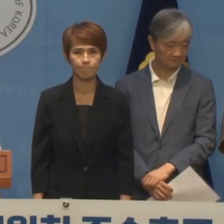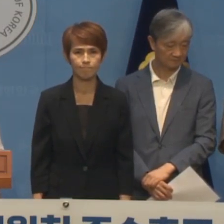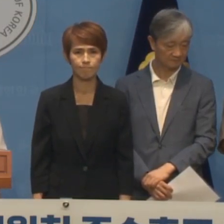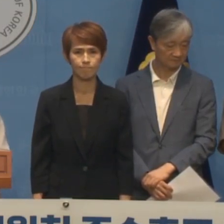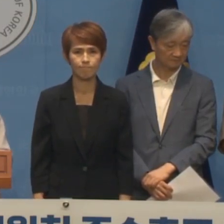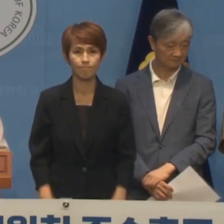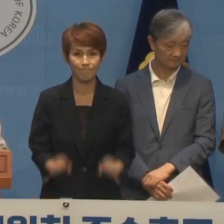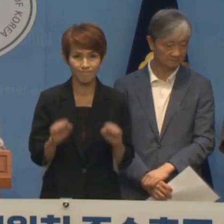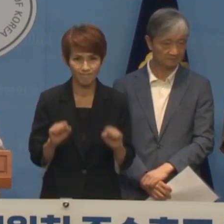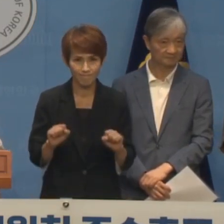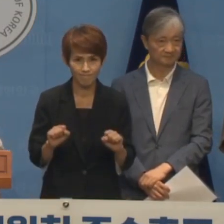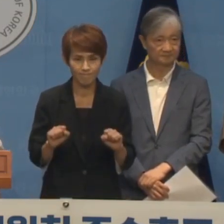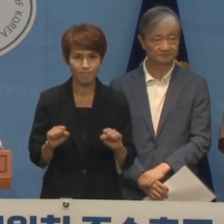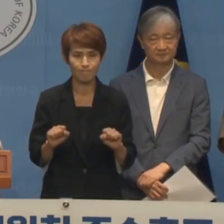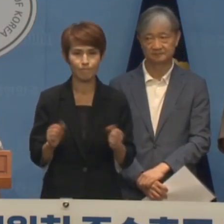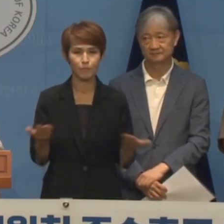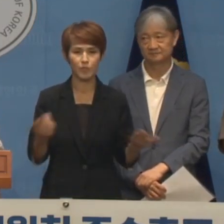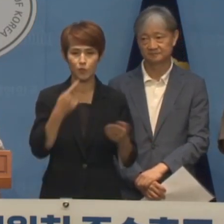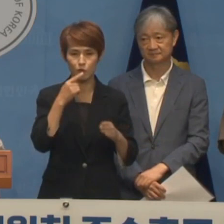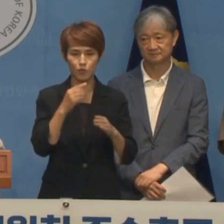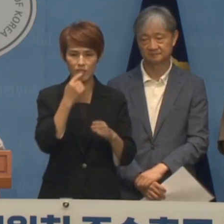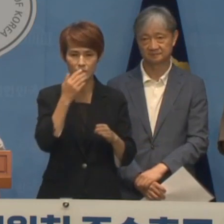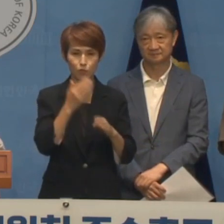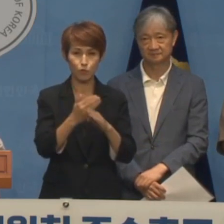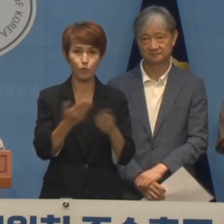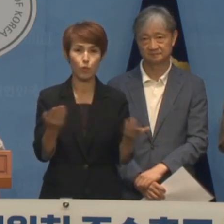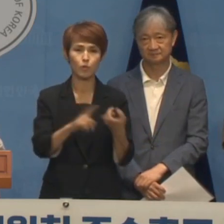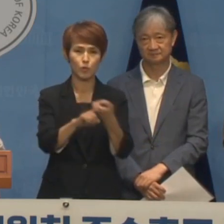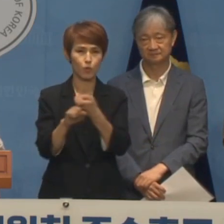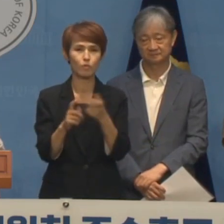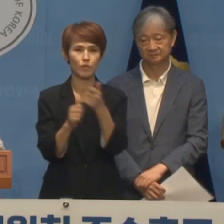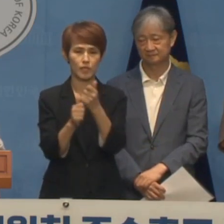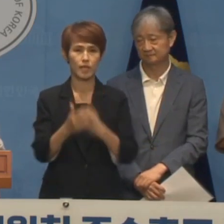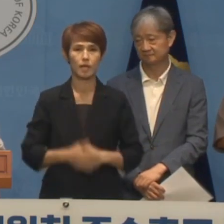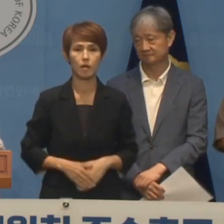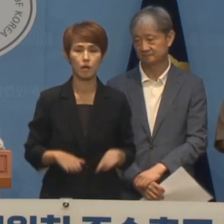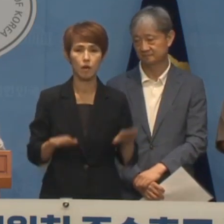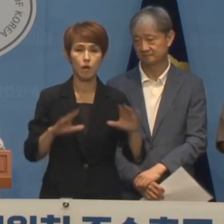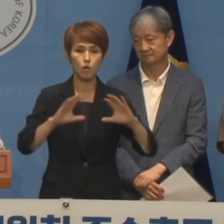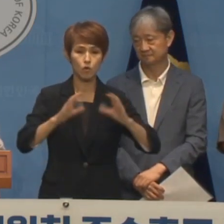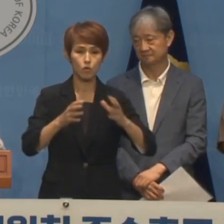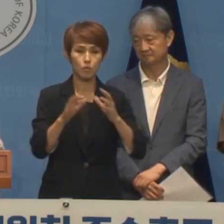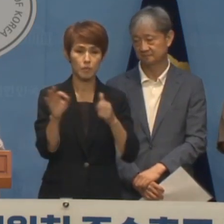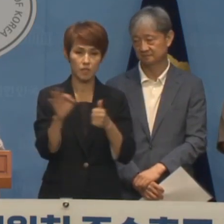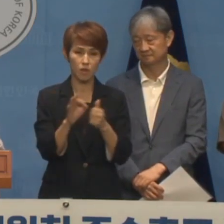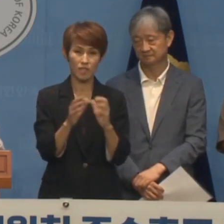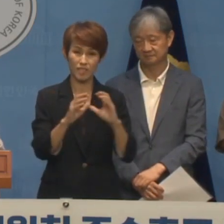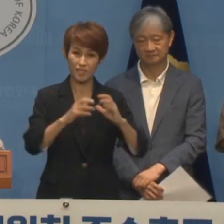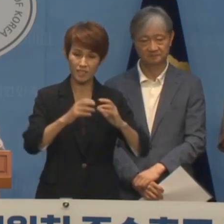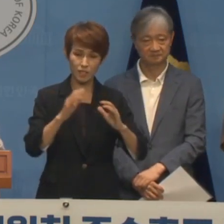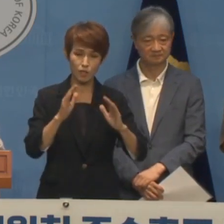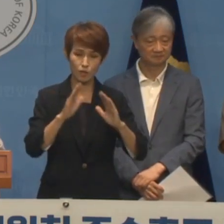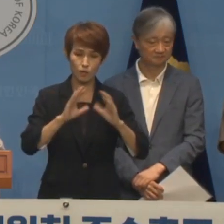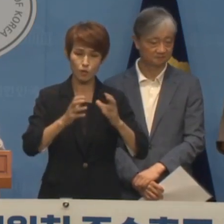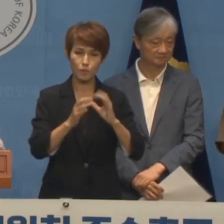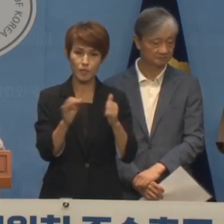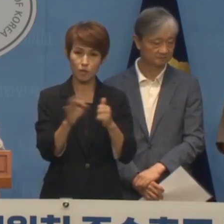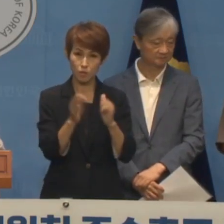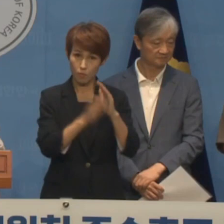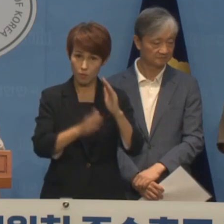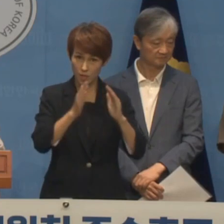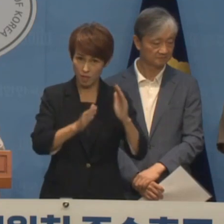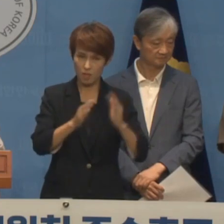예, 안녕하십니까. 민주노총 부위원장 한성규입니다. 저는 오늘 국민연금이 ESG를 지키지 않는